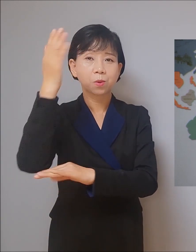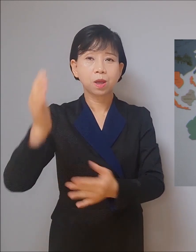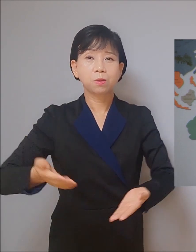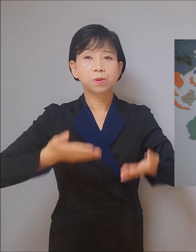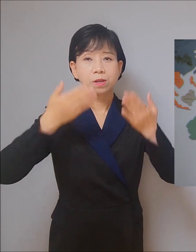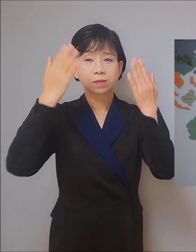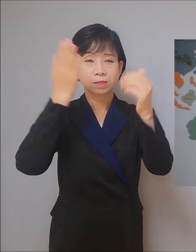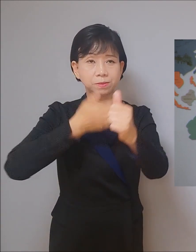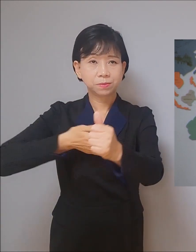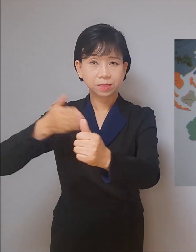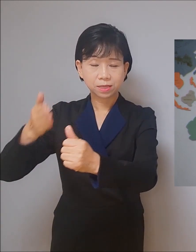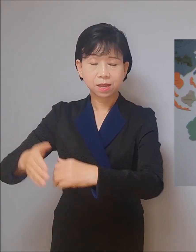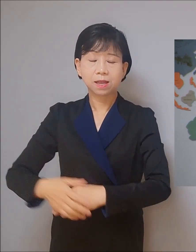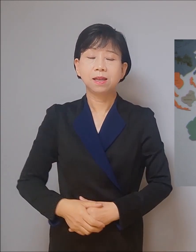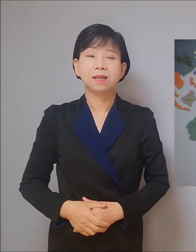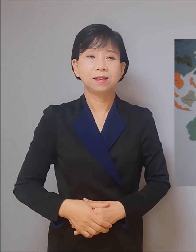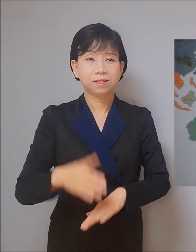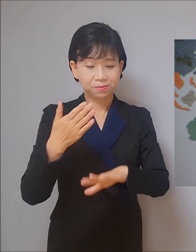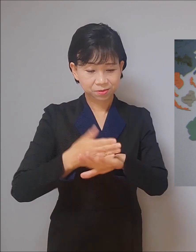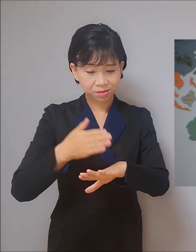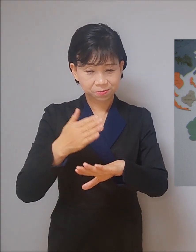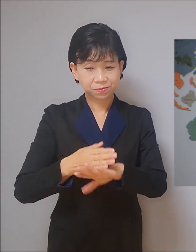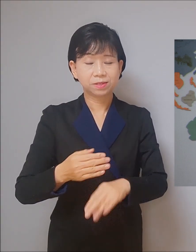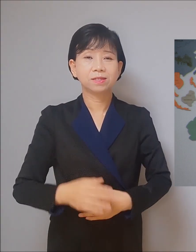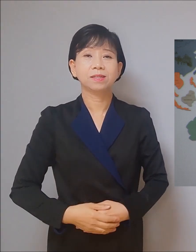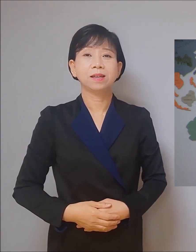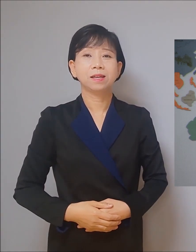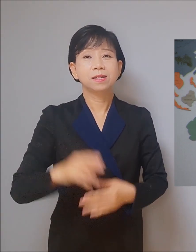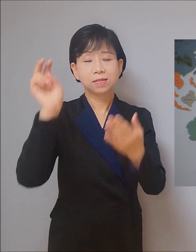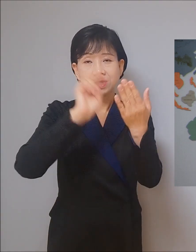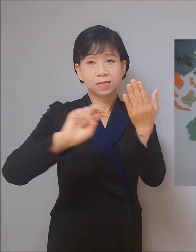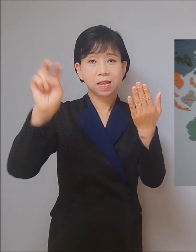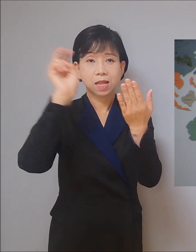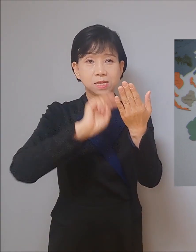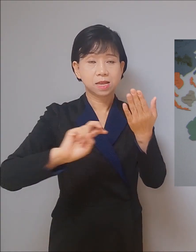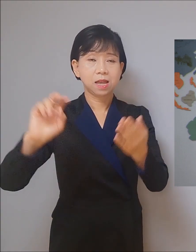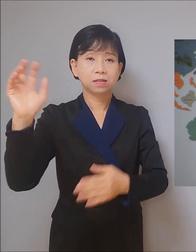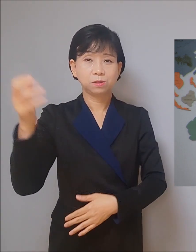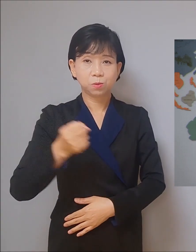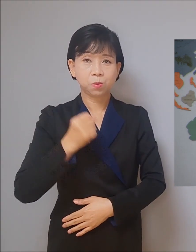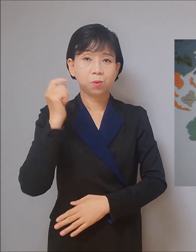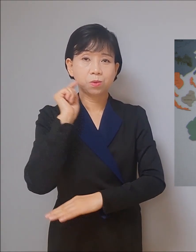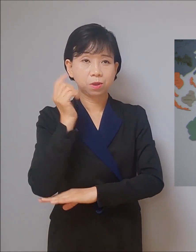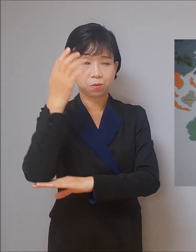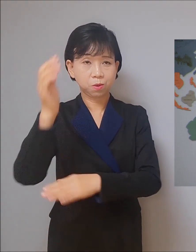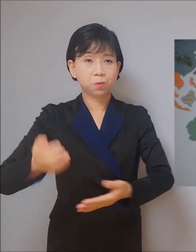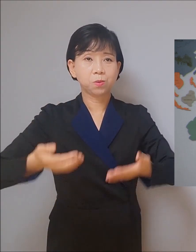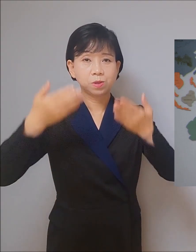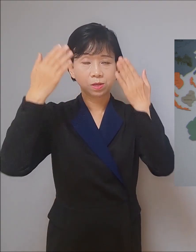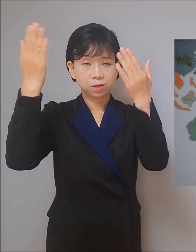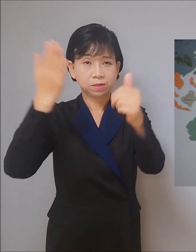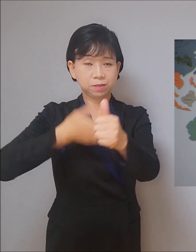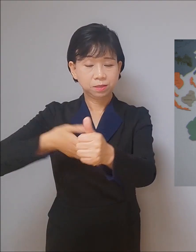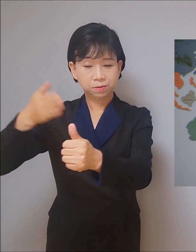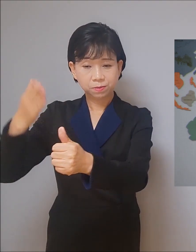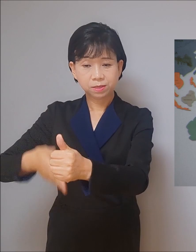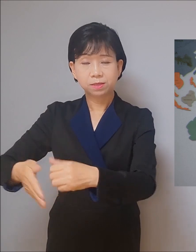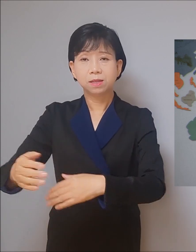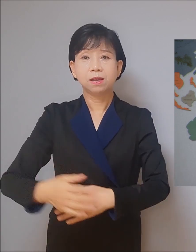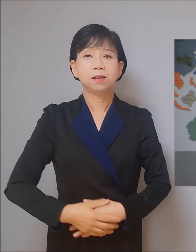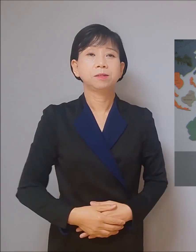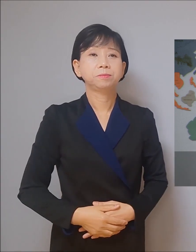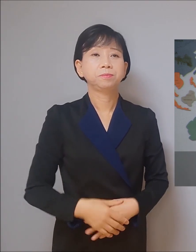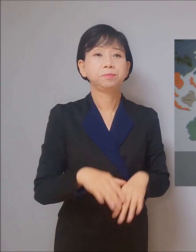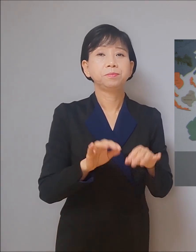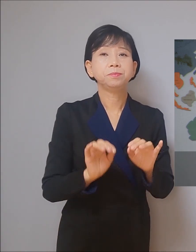네, 감사합니다. 우리 찬양으로 하나님께 영광 올려드리겠습니다. 생명과 바꾼 주의